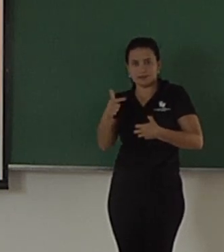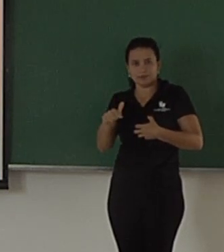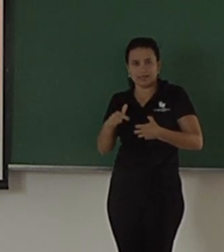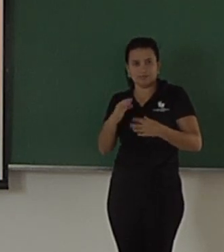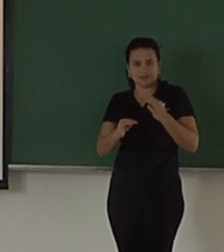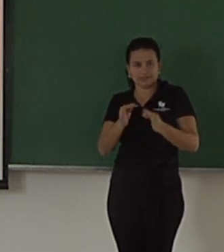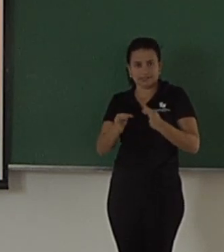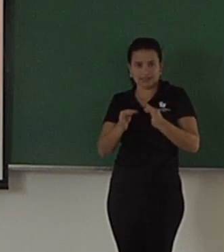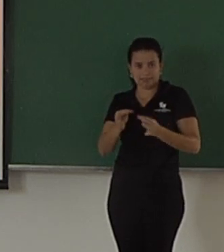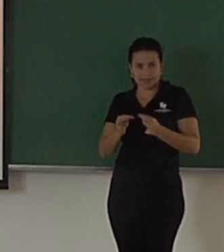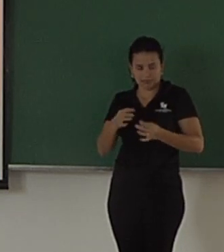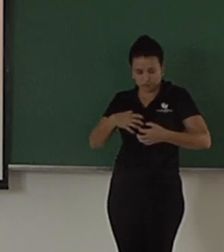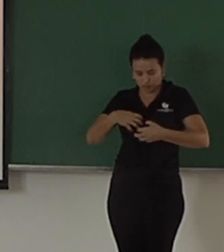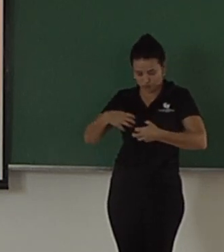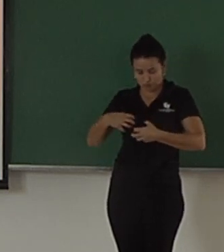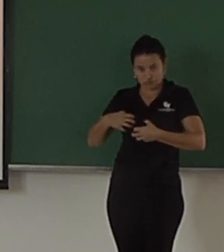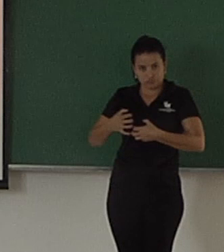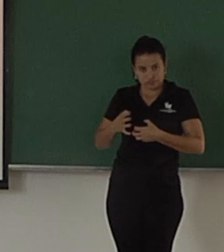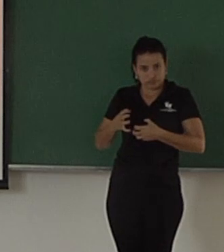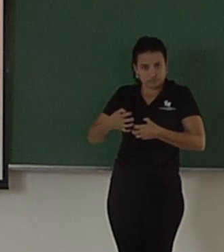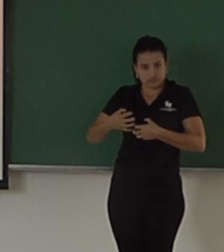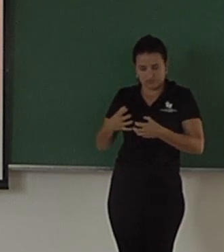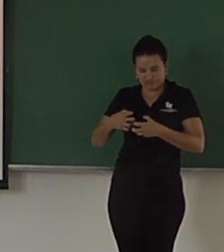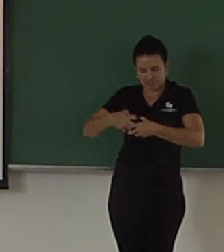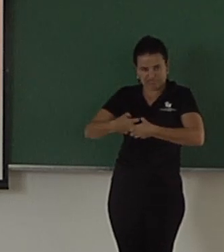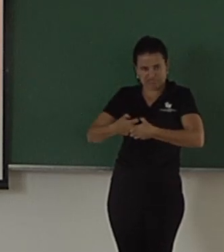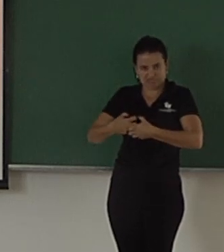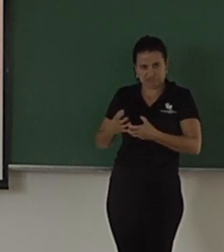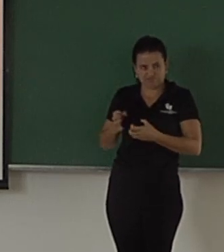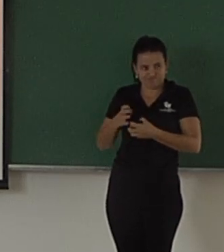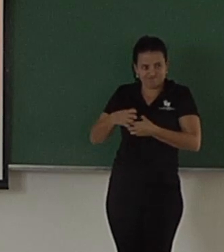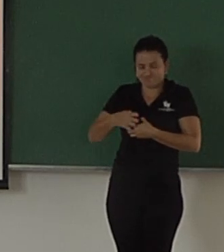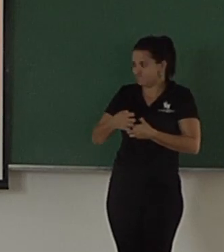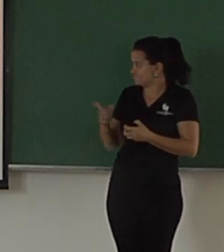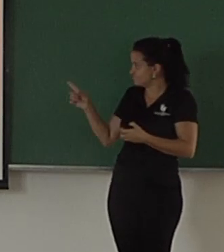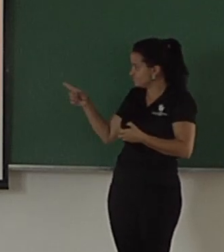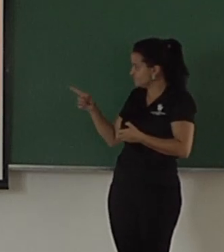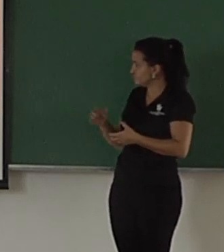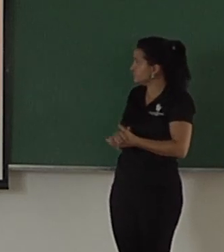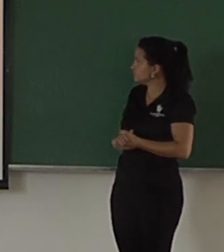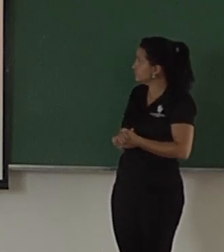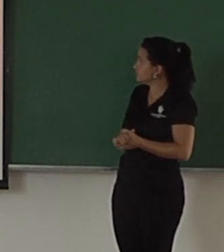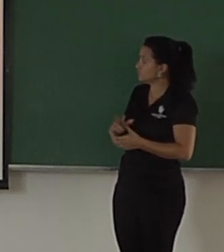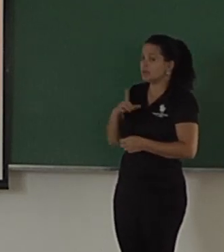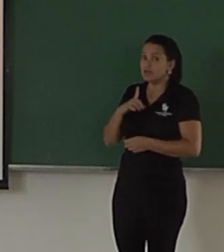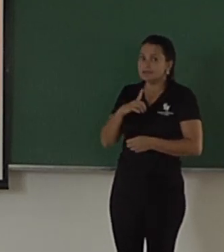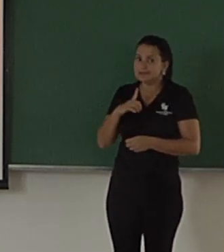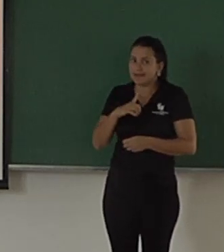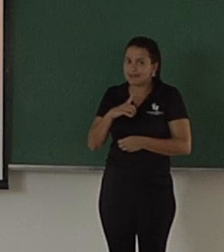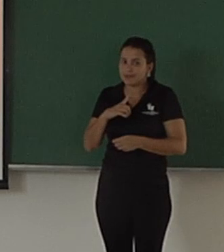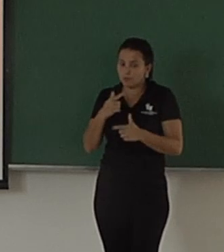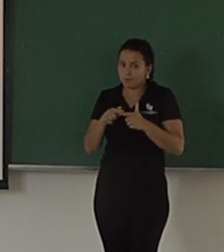Você vê que os brotos mamários não desenvolveram, ela tem a mama atrófica, as mamas são unidas, e ela tem uma complicação